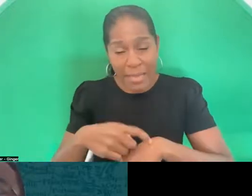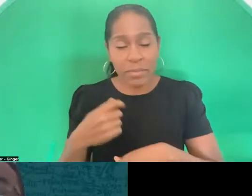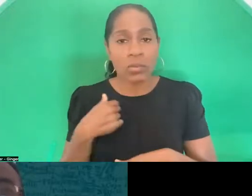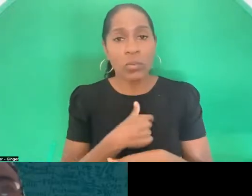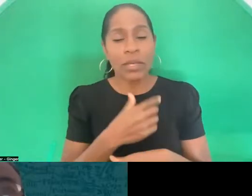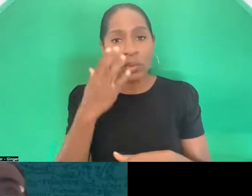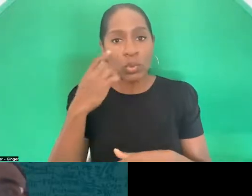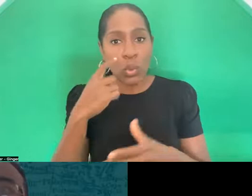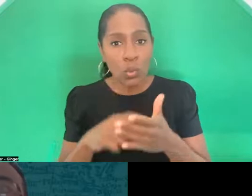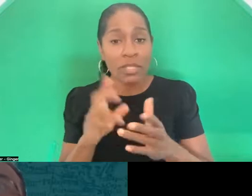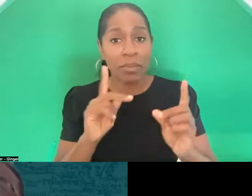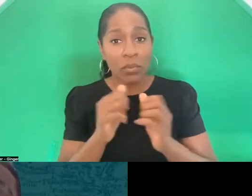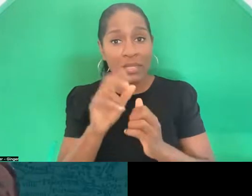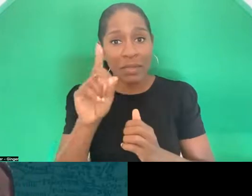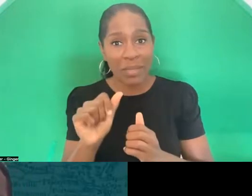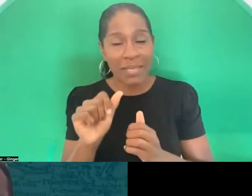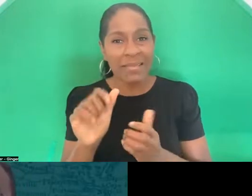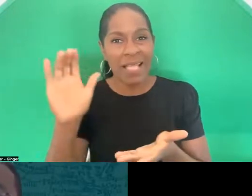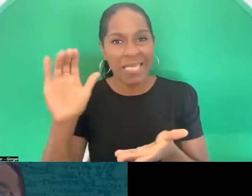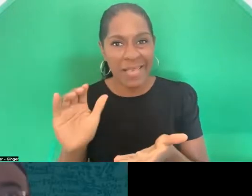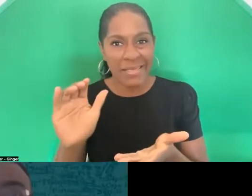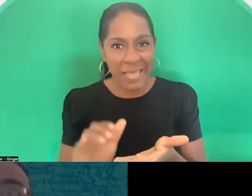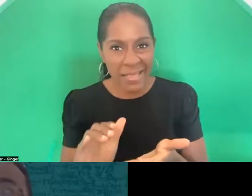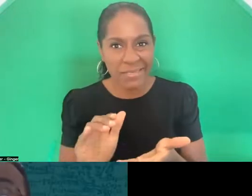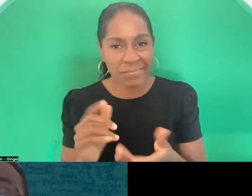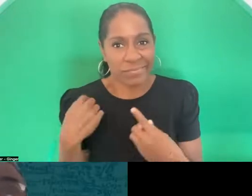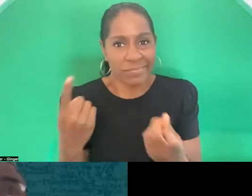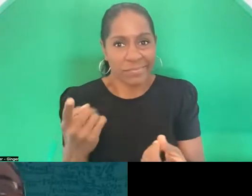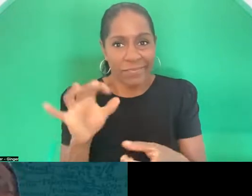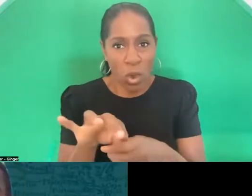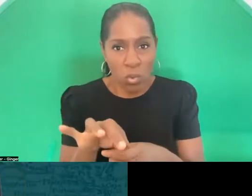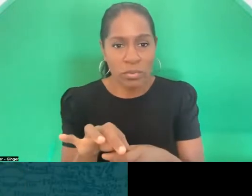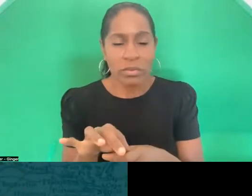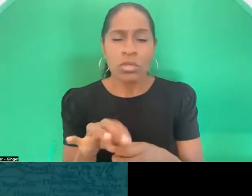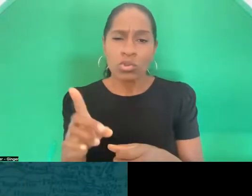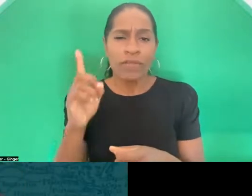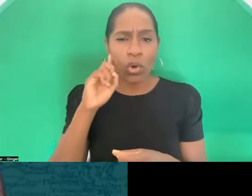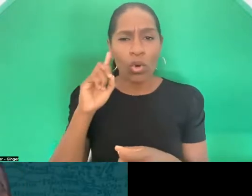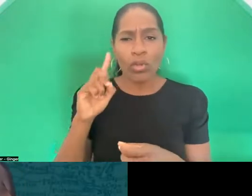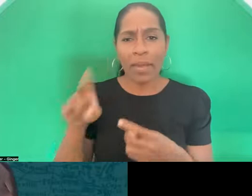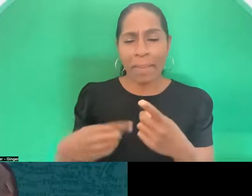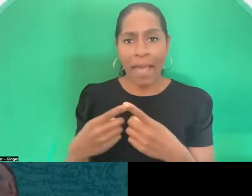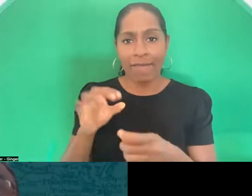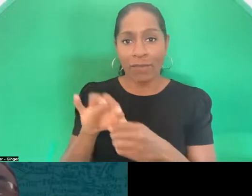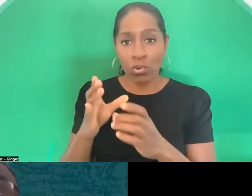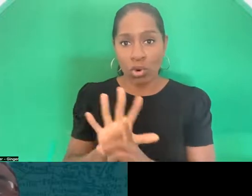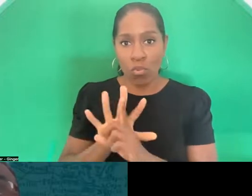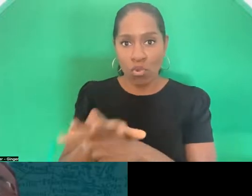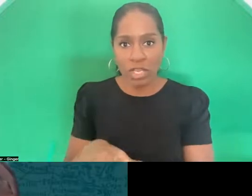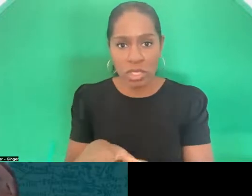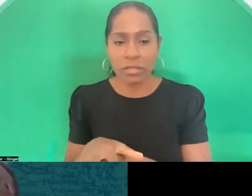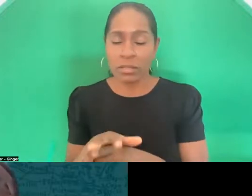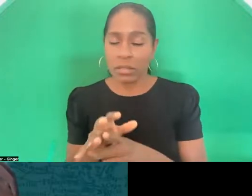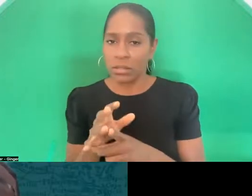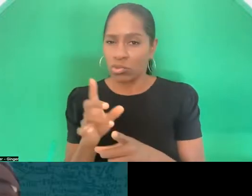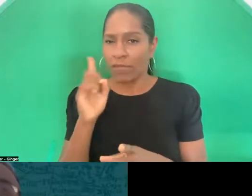a veces la gente con muchas veces no va porque cuando habla de la situación de votos esas palabras solamente las he